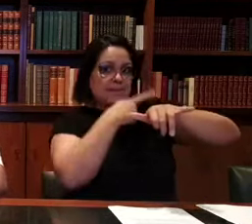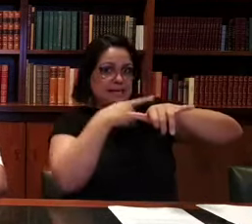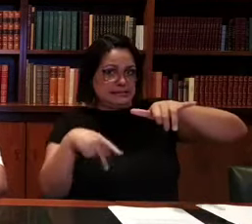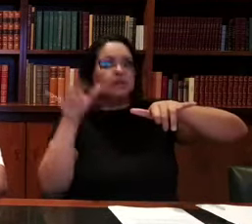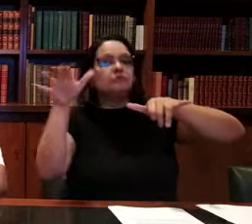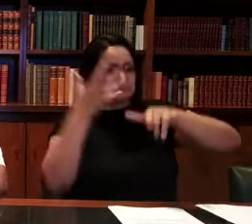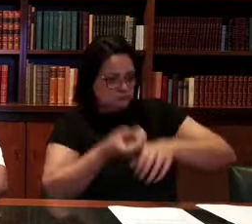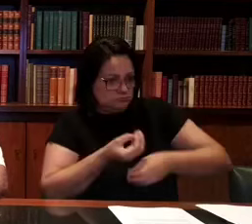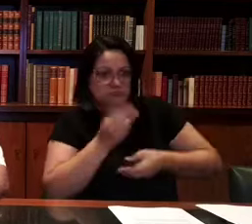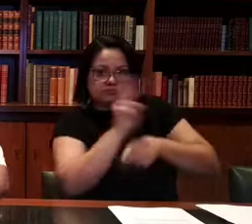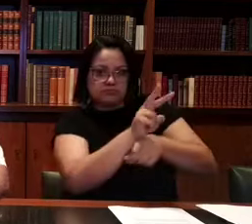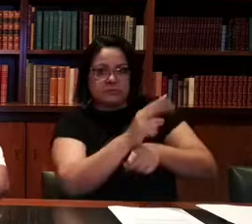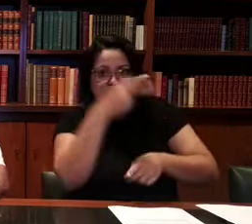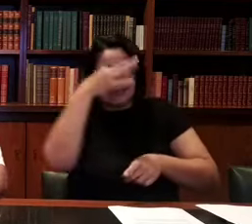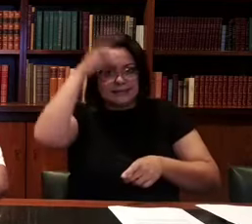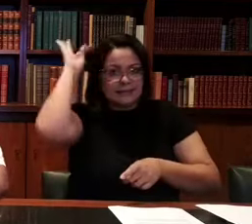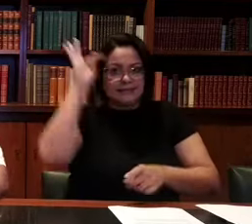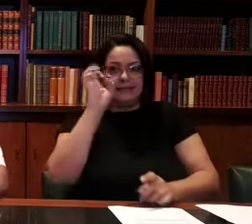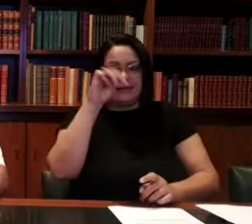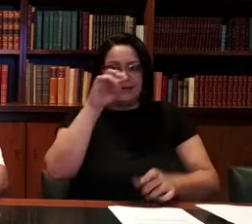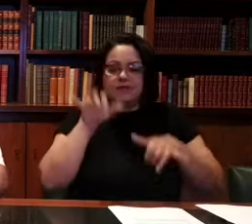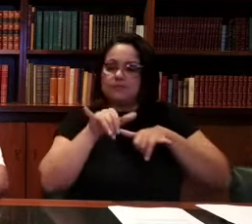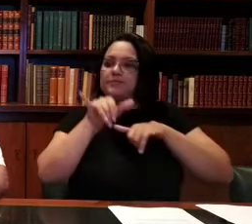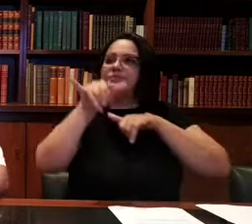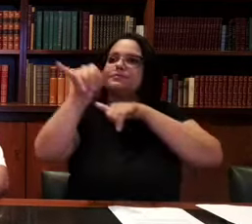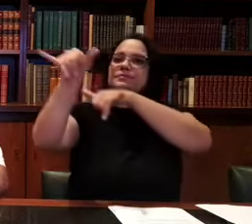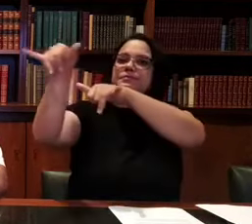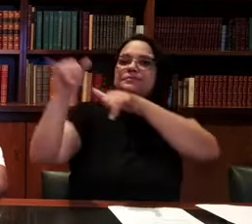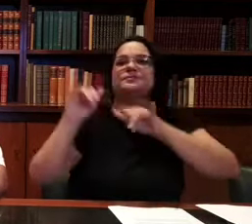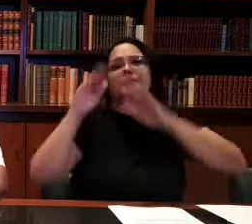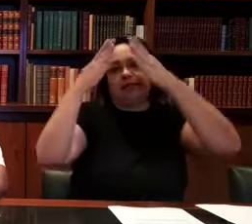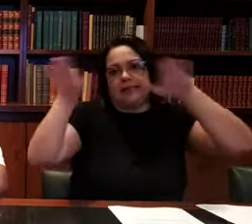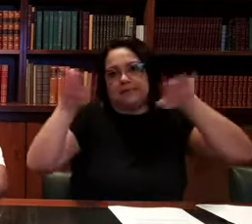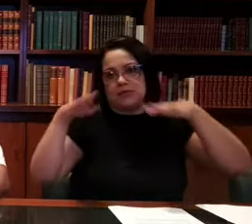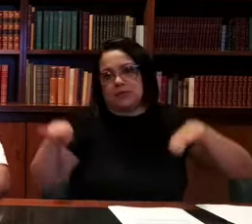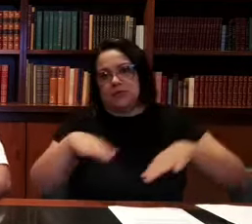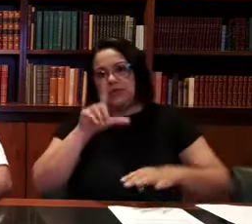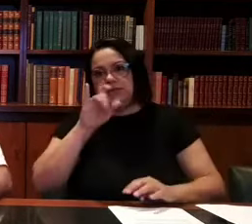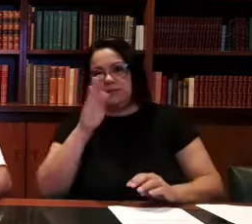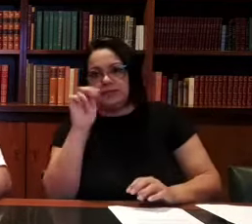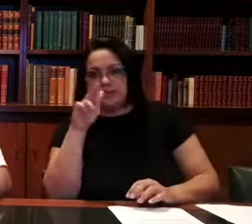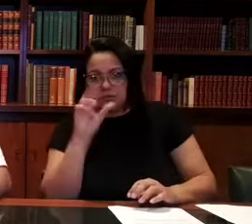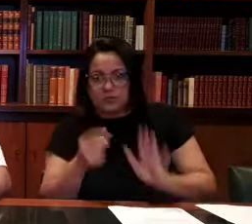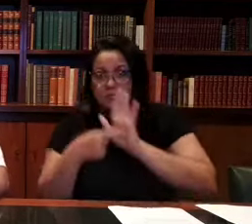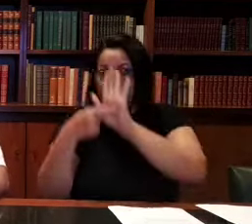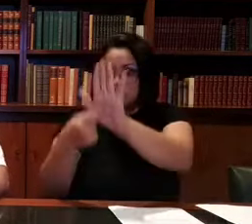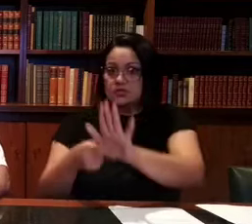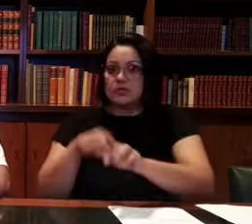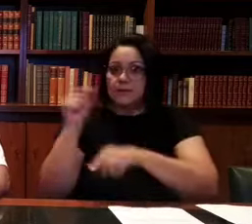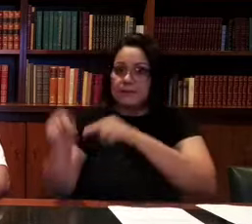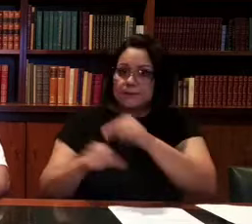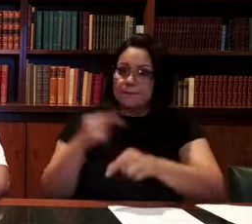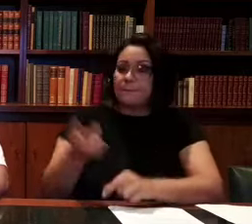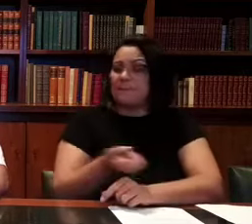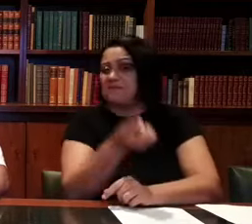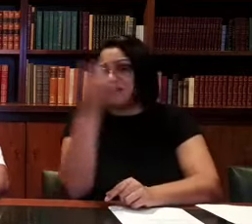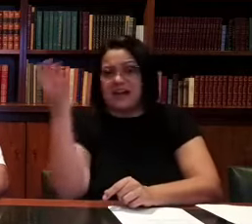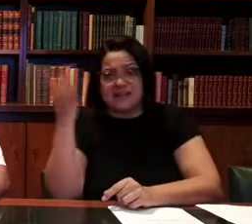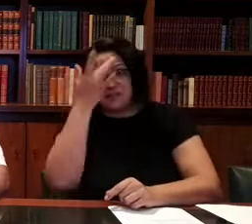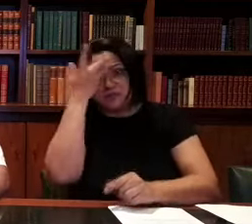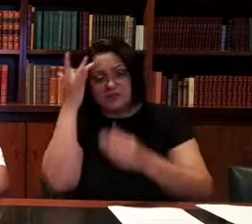material para lá para atender emergencialmente com alguma coisa é mais uma sinalização do que que pela quantidade